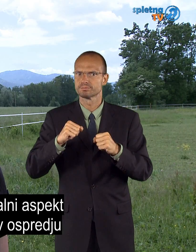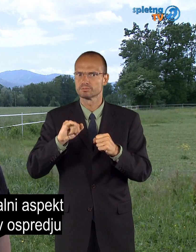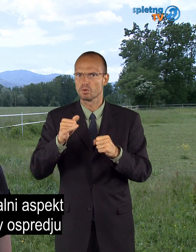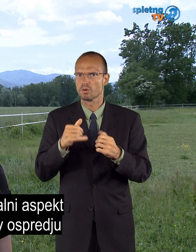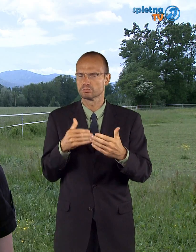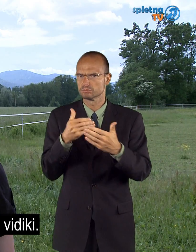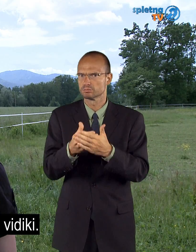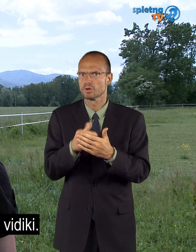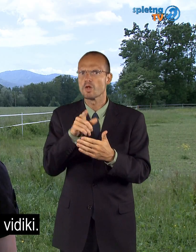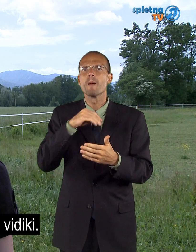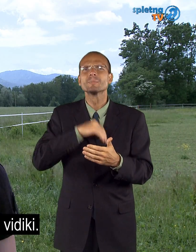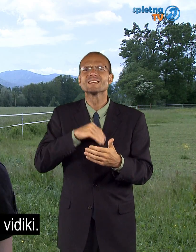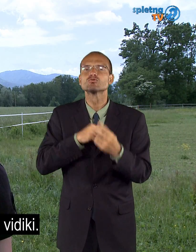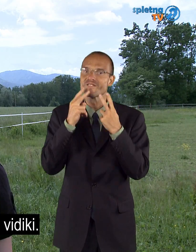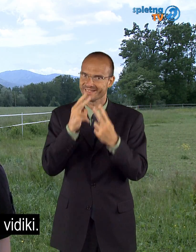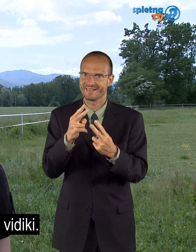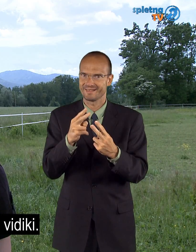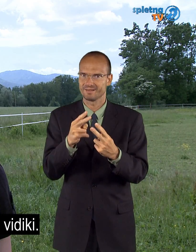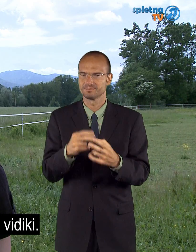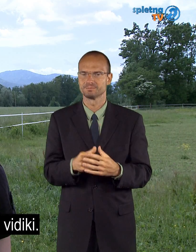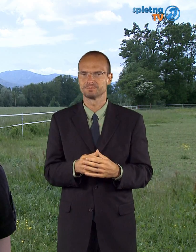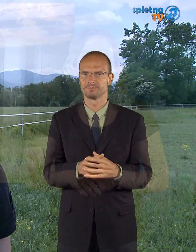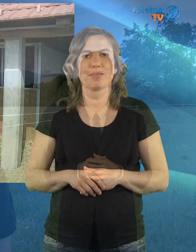so bolj v ospredju ravno te psihični vidiki.